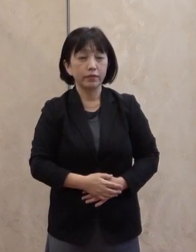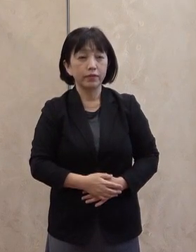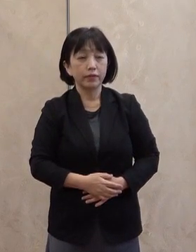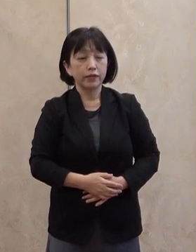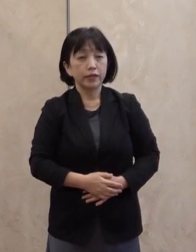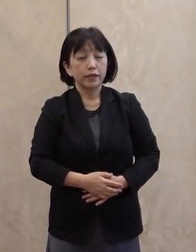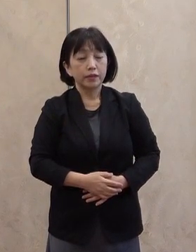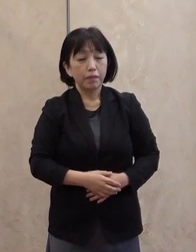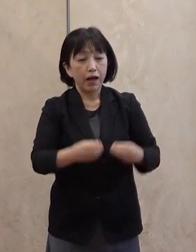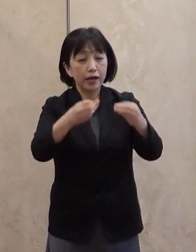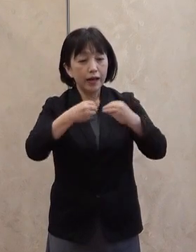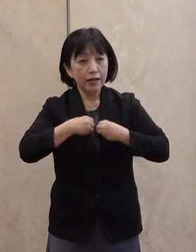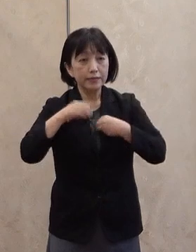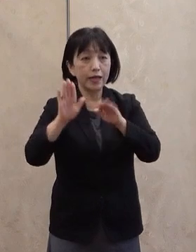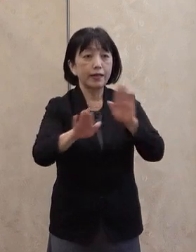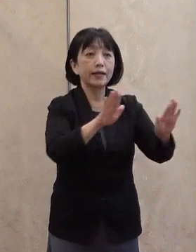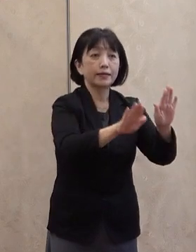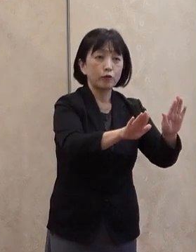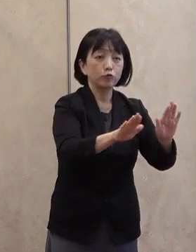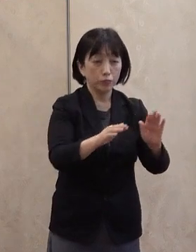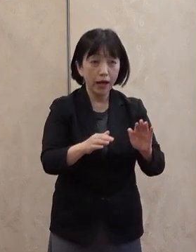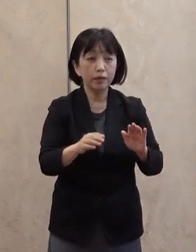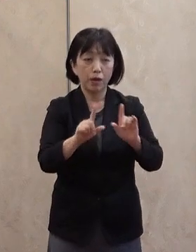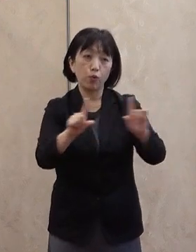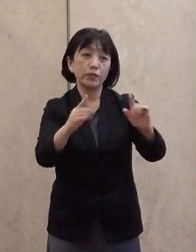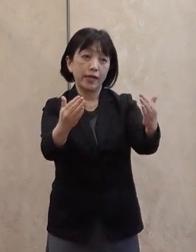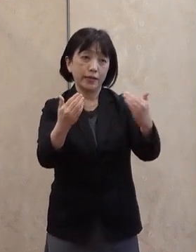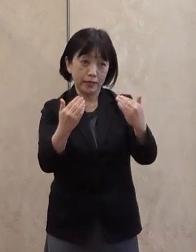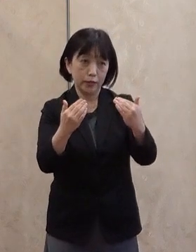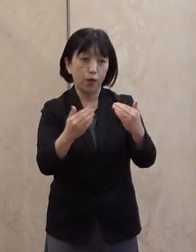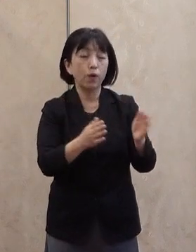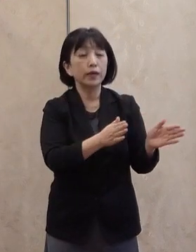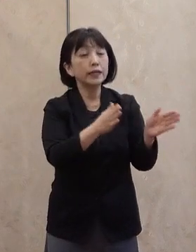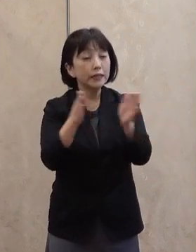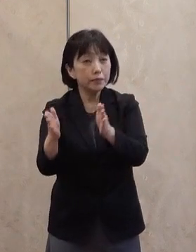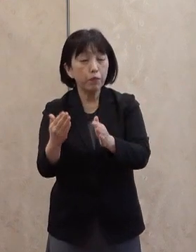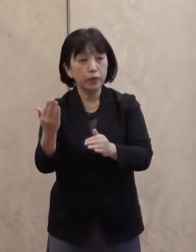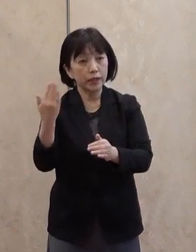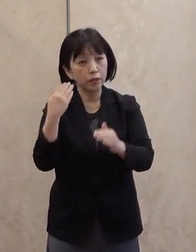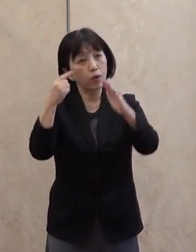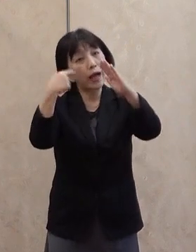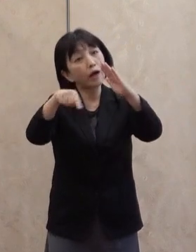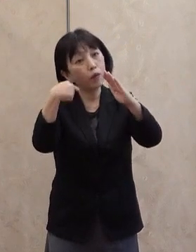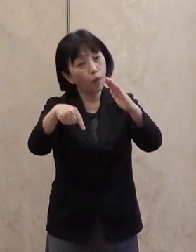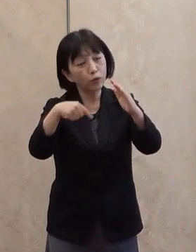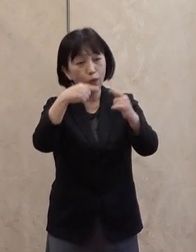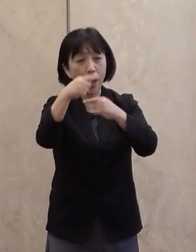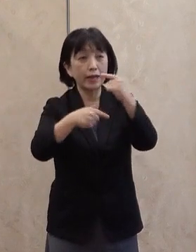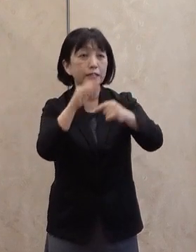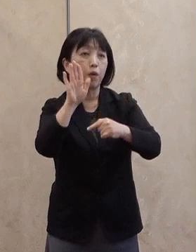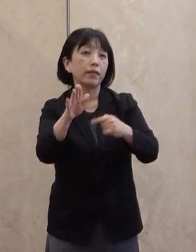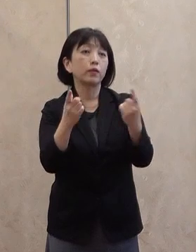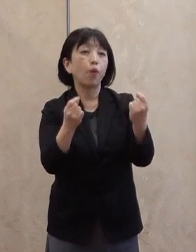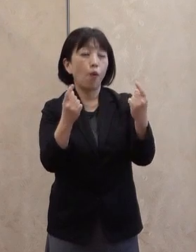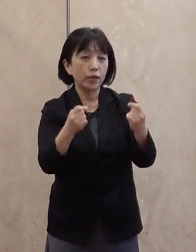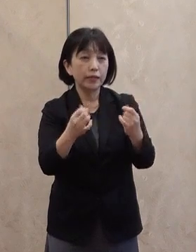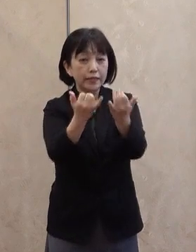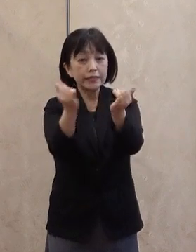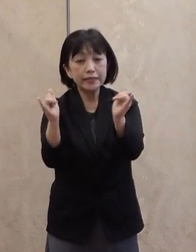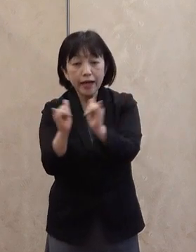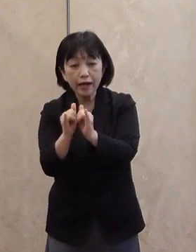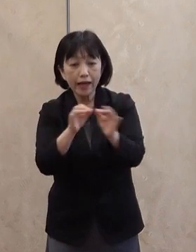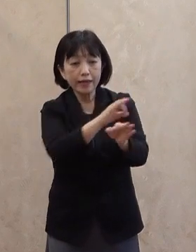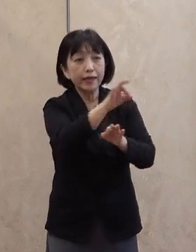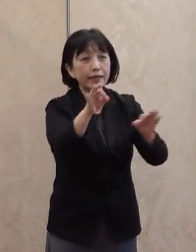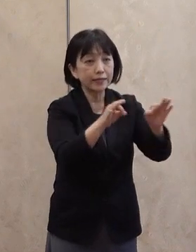。感染対策はもちろん必要ですし、一方で、先ほどの学校の話もありましたけれども、社会や経済、